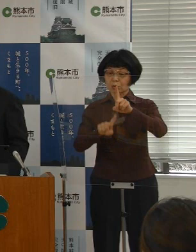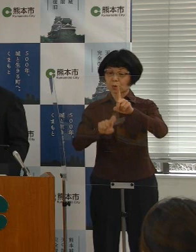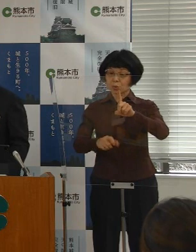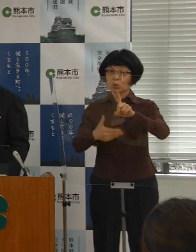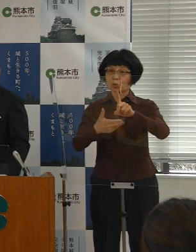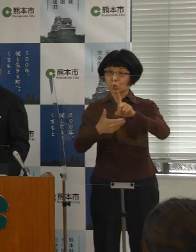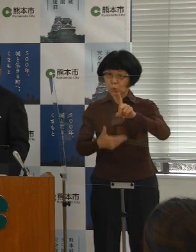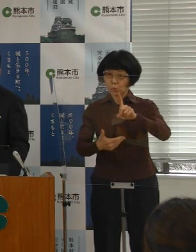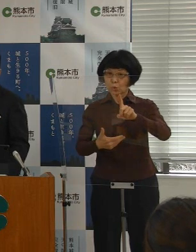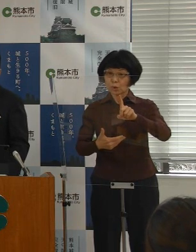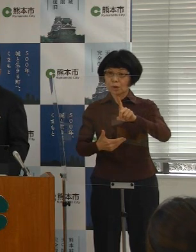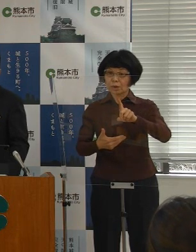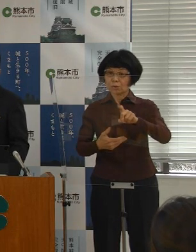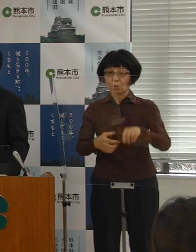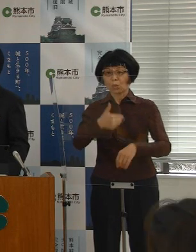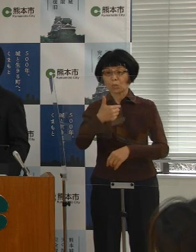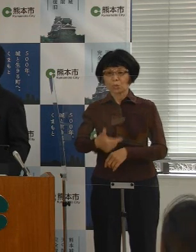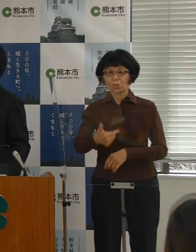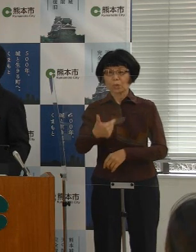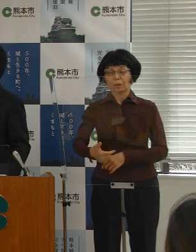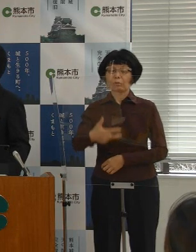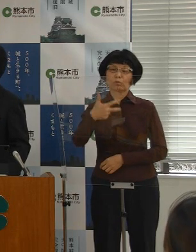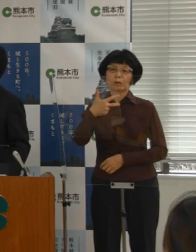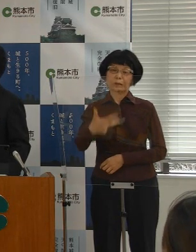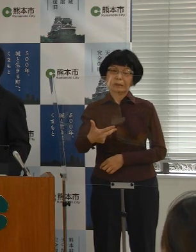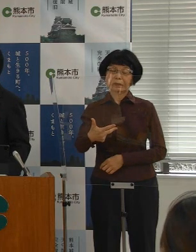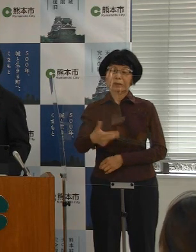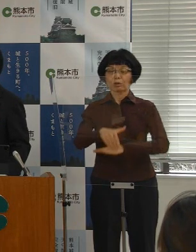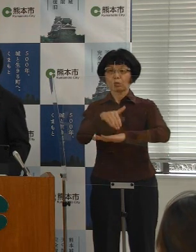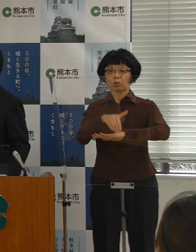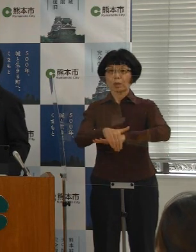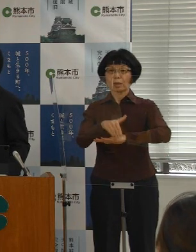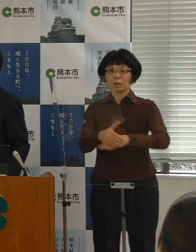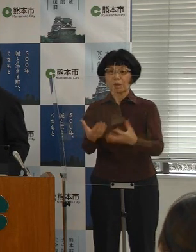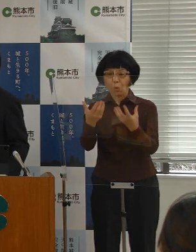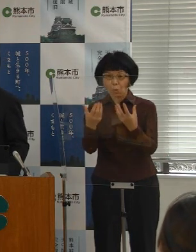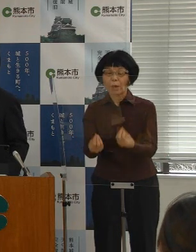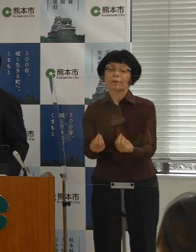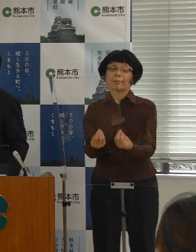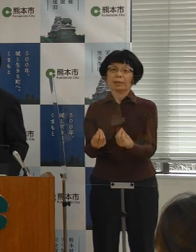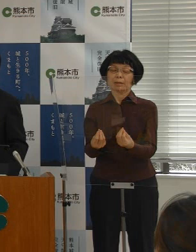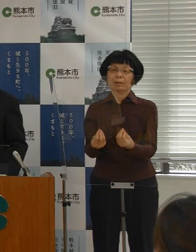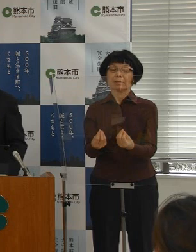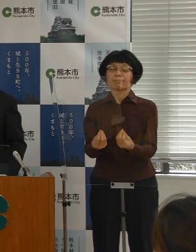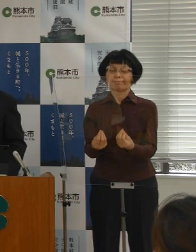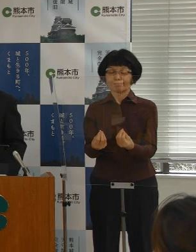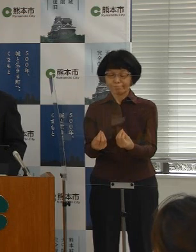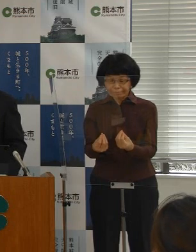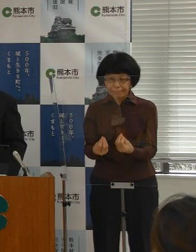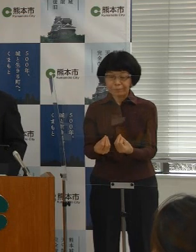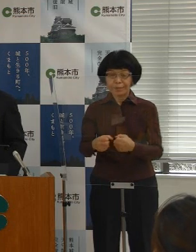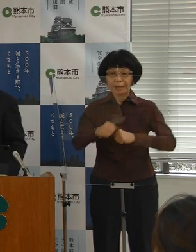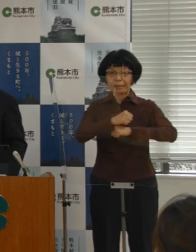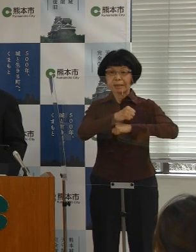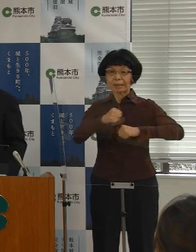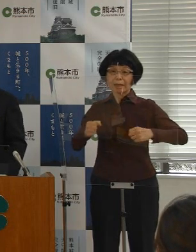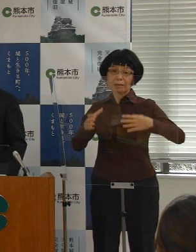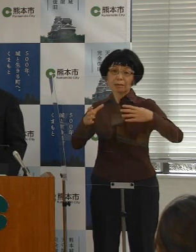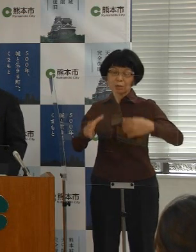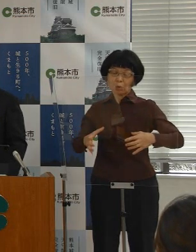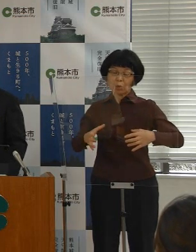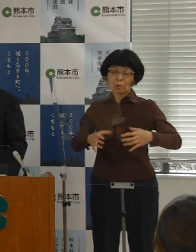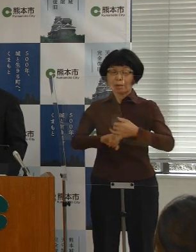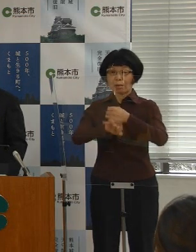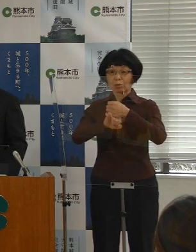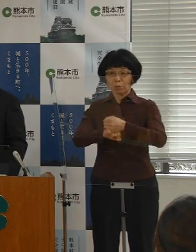19時をもって受付を終了をさせていただきます。大規模な予約受付はこれで最